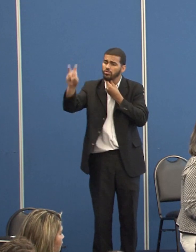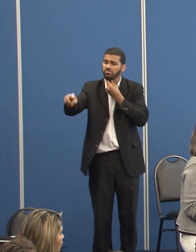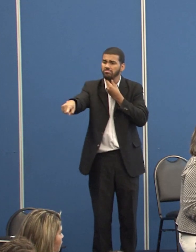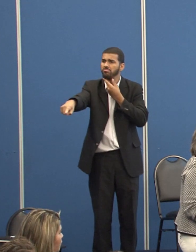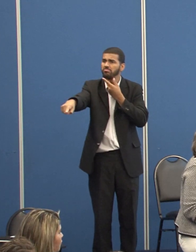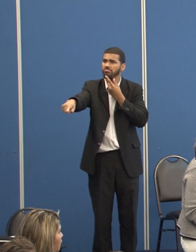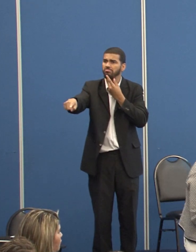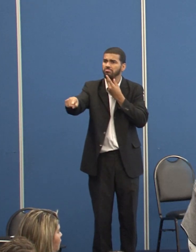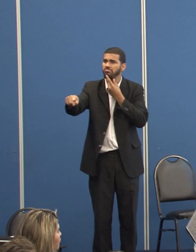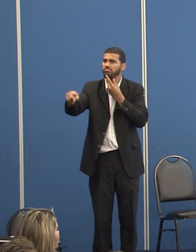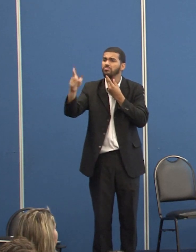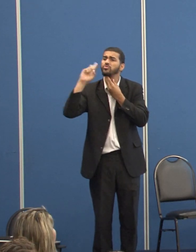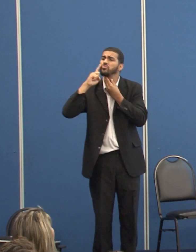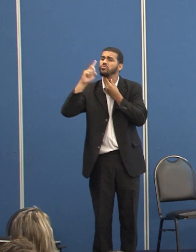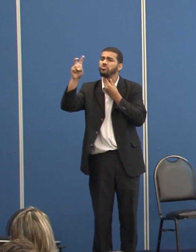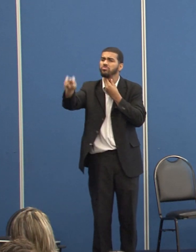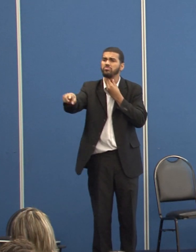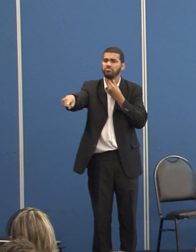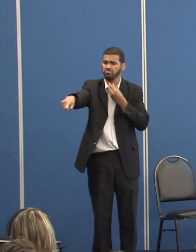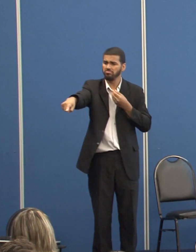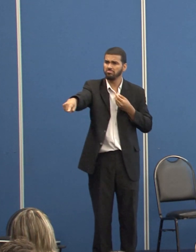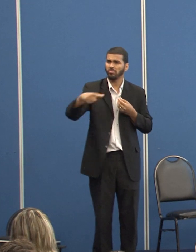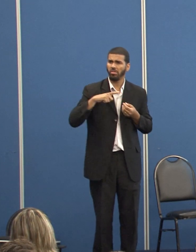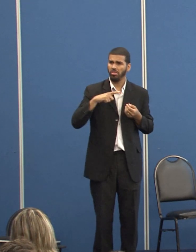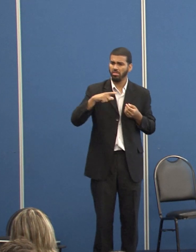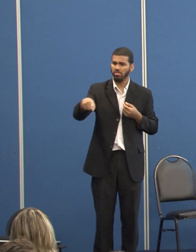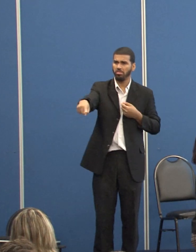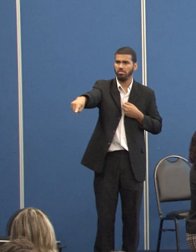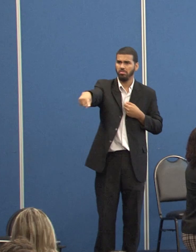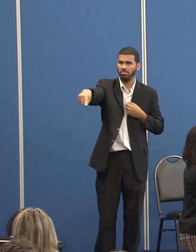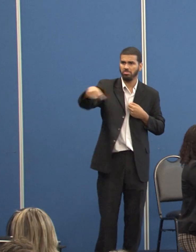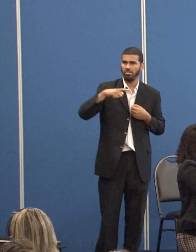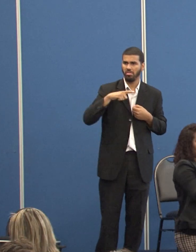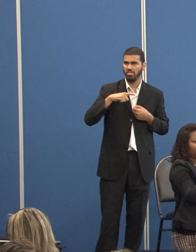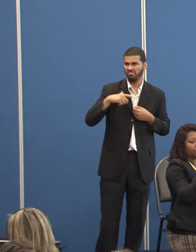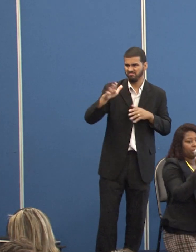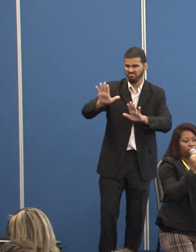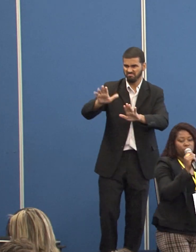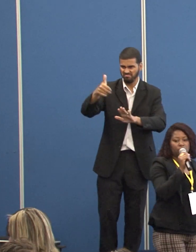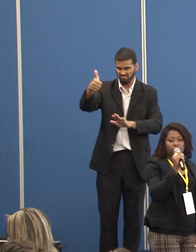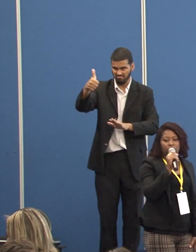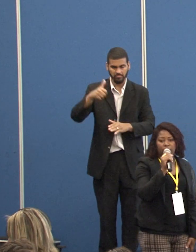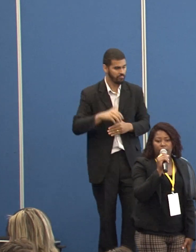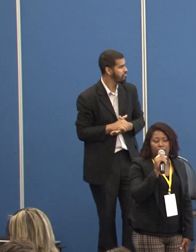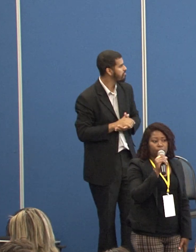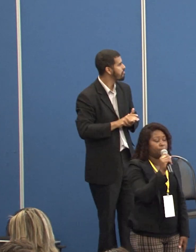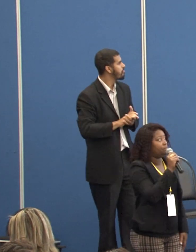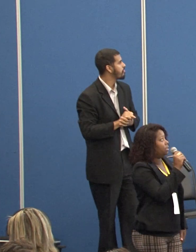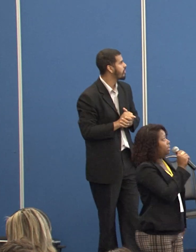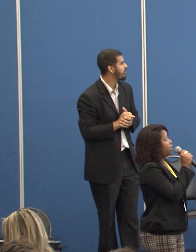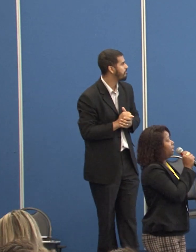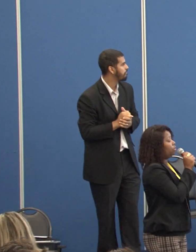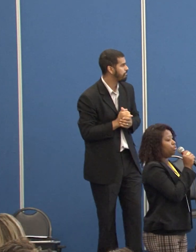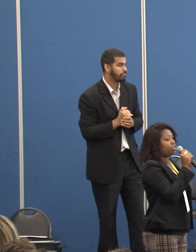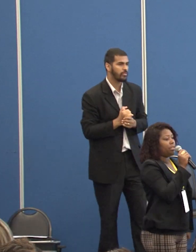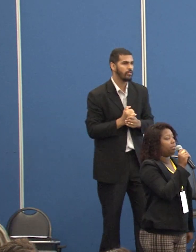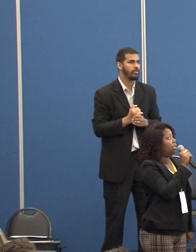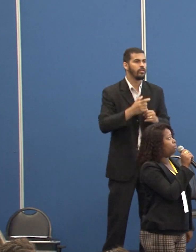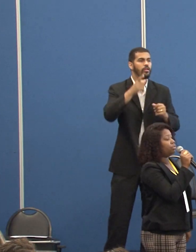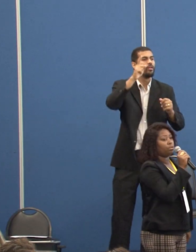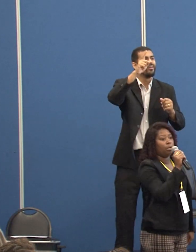Então, como bem colocado anteriormente, a unidade didática ela parte da questão do gênero literário, né? E